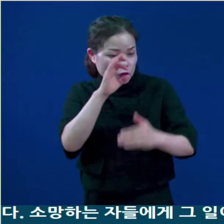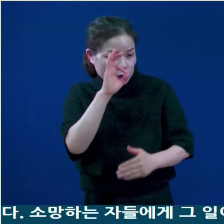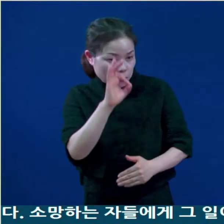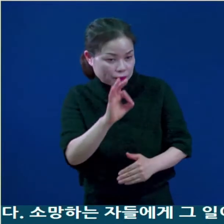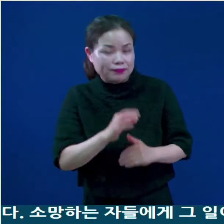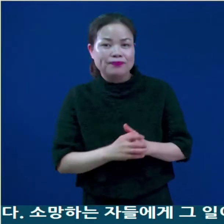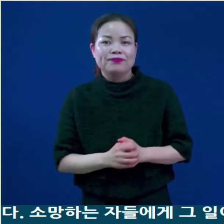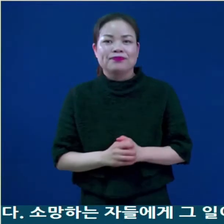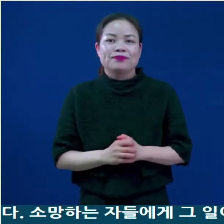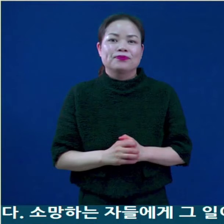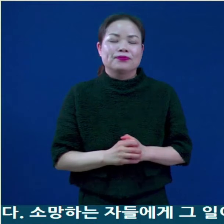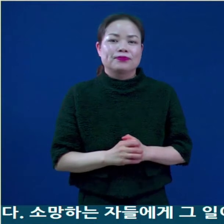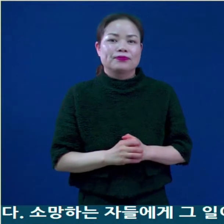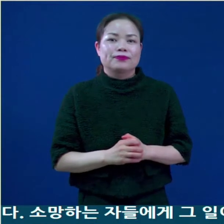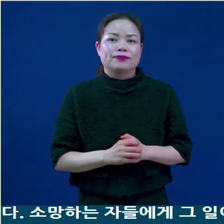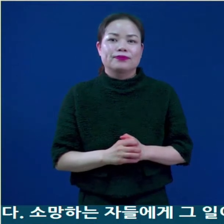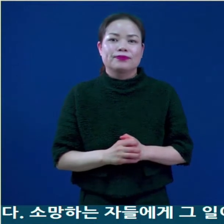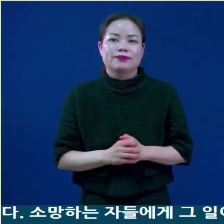볼 거예요.